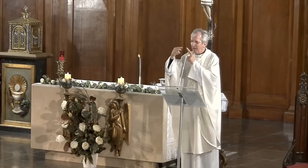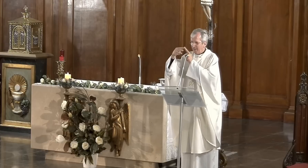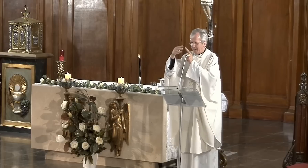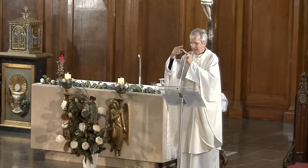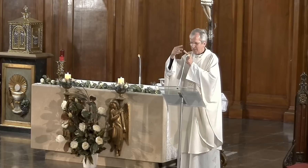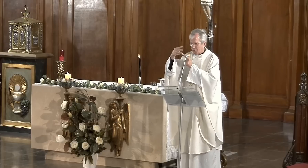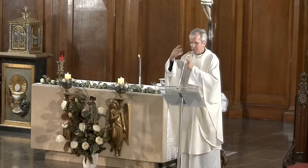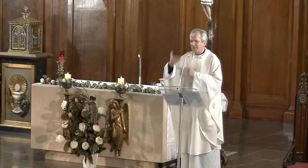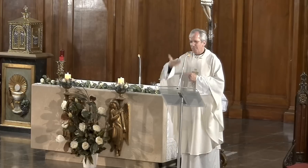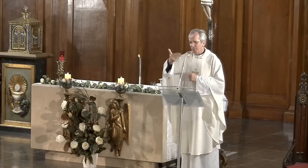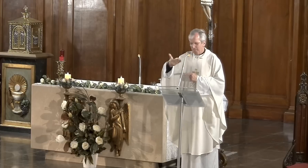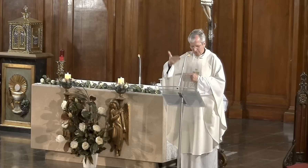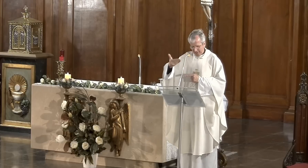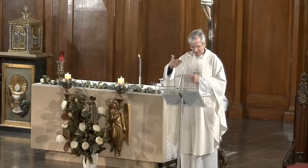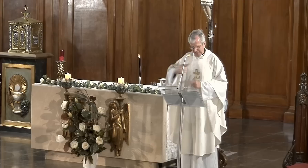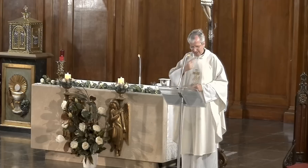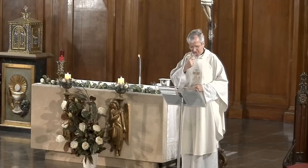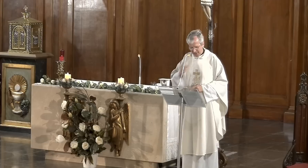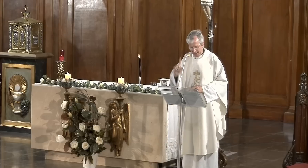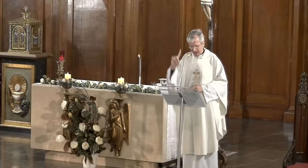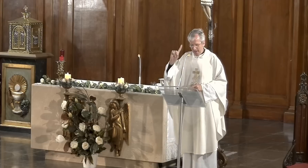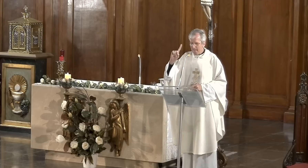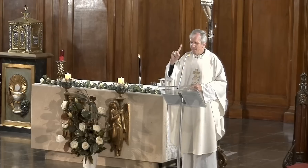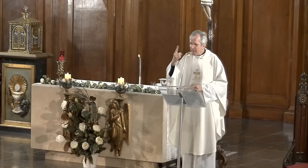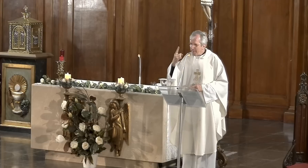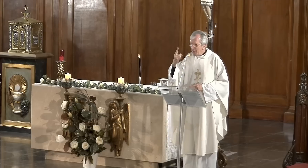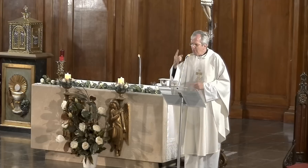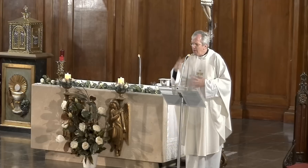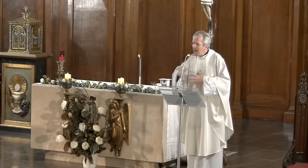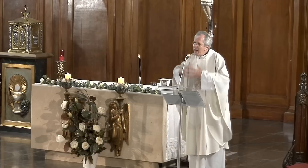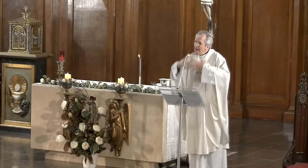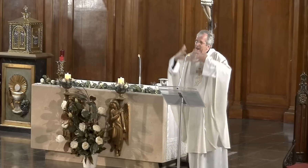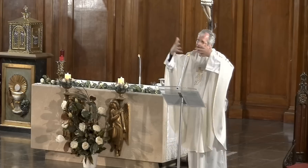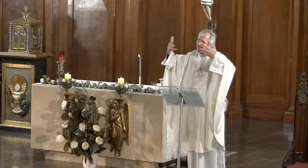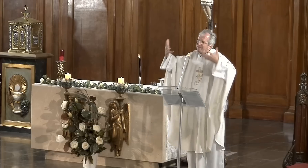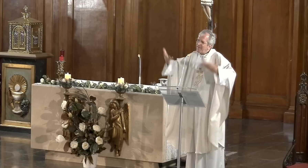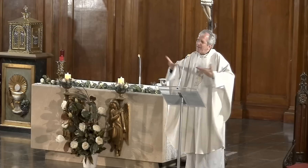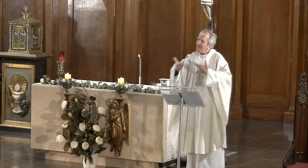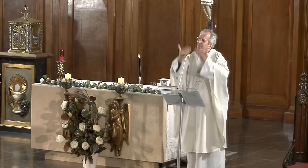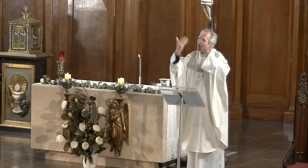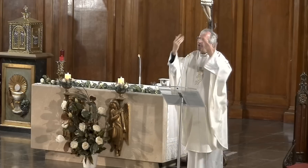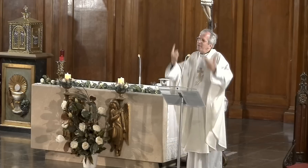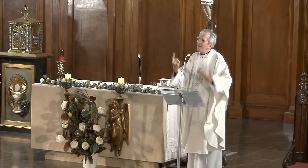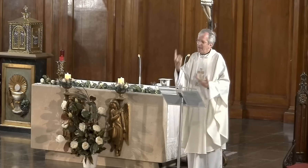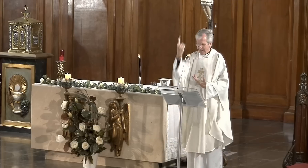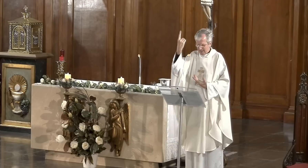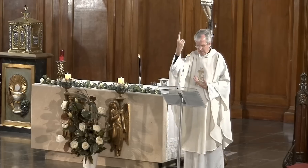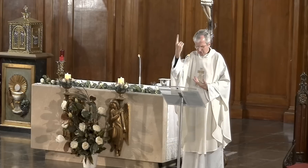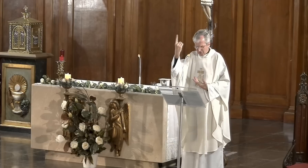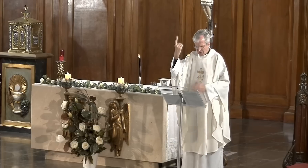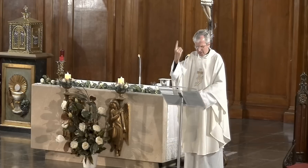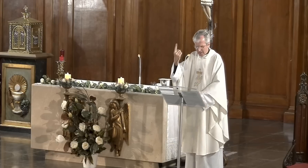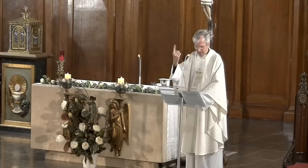tres cosas muy importantes y nos dirá primero la grandeza de Gloria que Dios